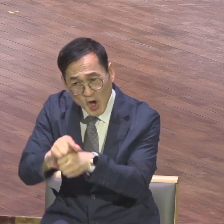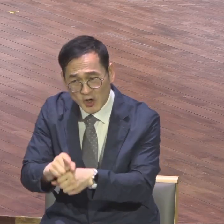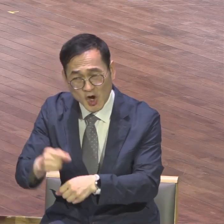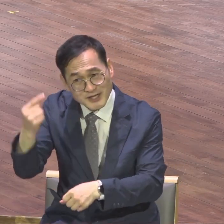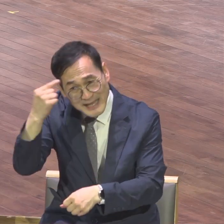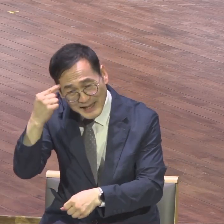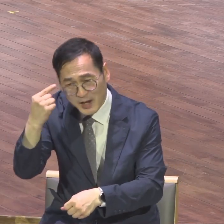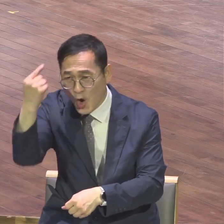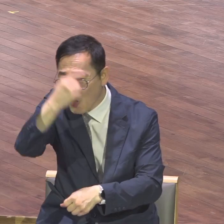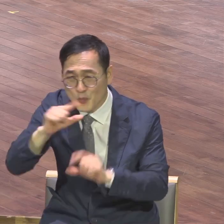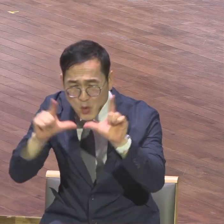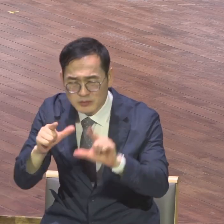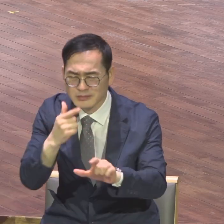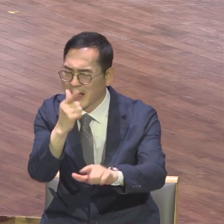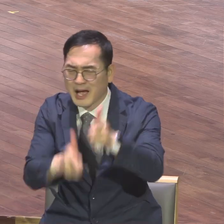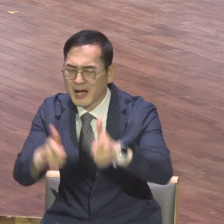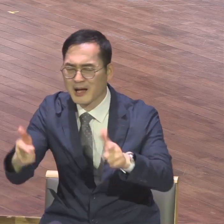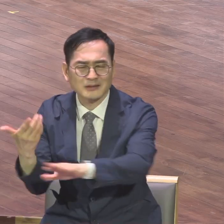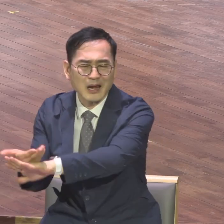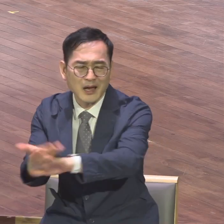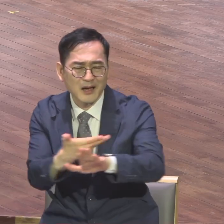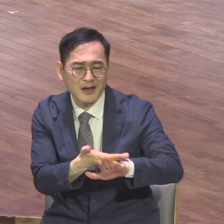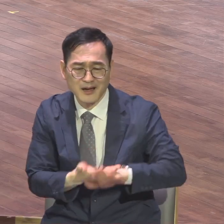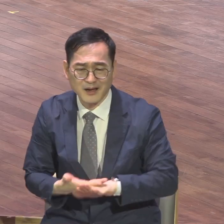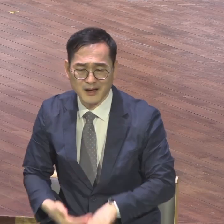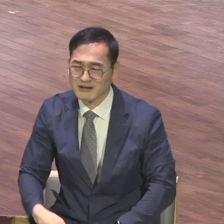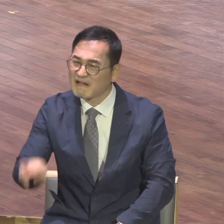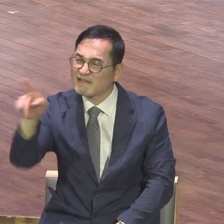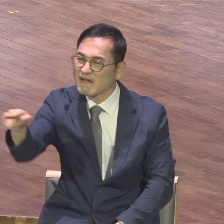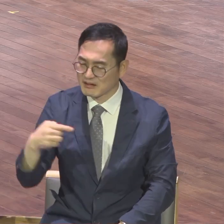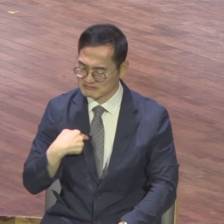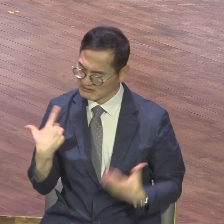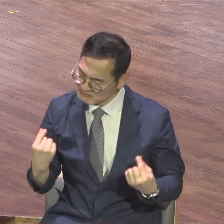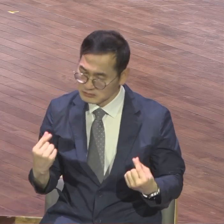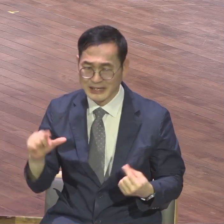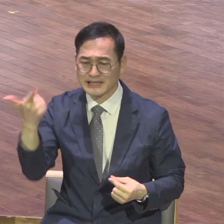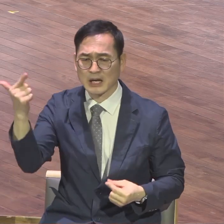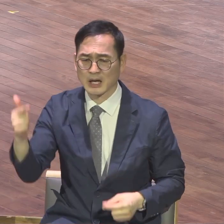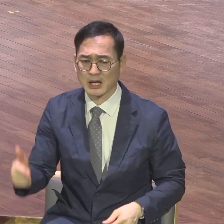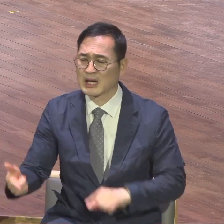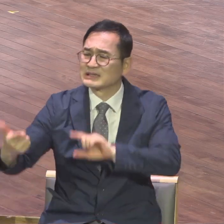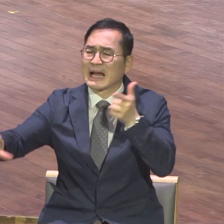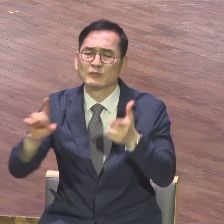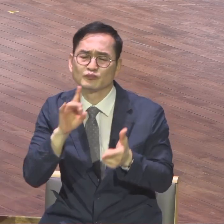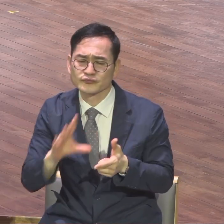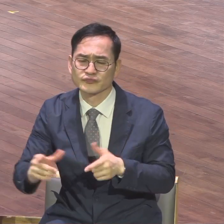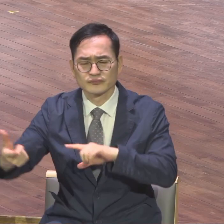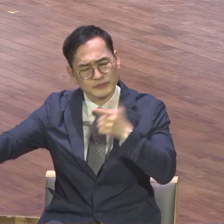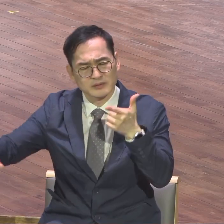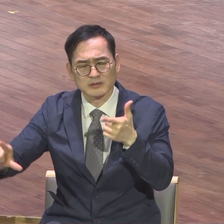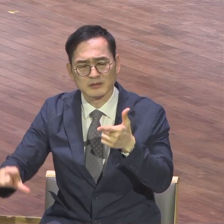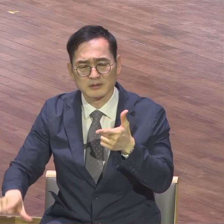거 다 달라요. 다른 것이 틀린 거 아니에요. 롱은 디프런 용어를 구분할 수 있어야 돼.